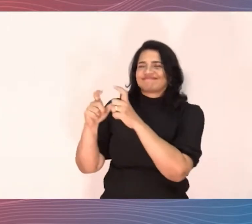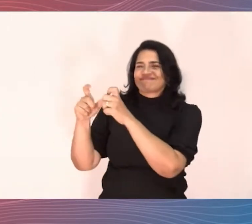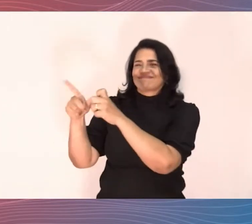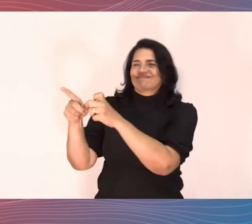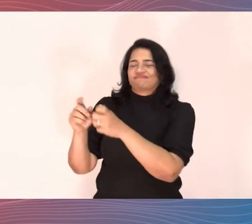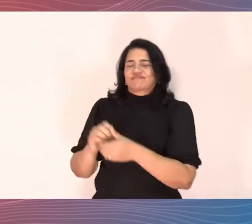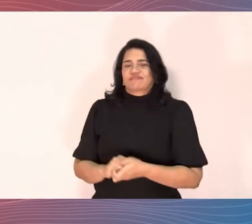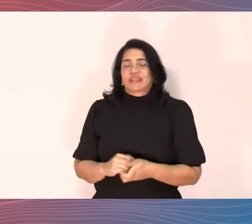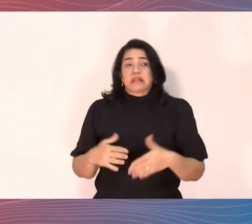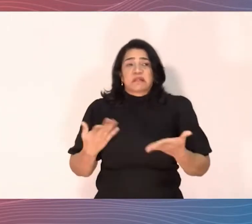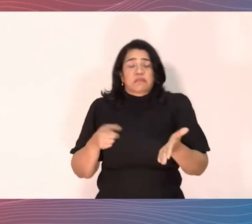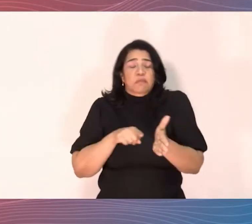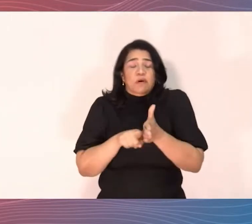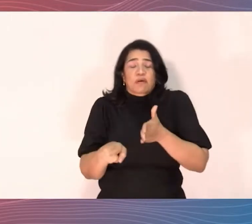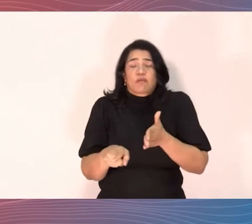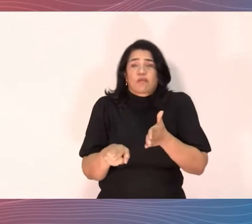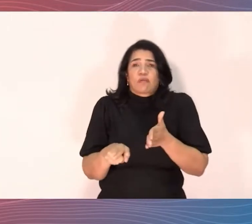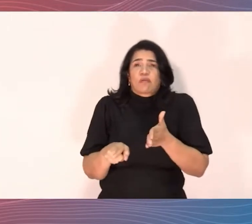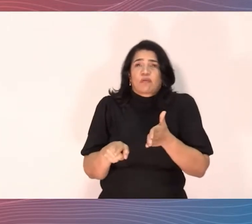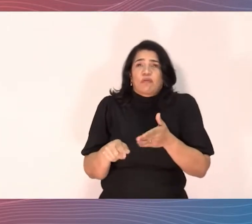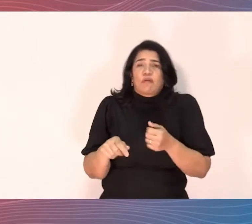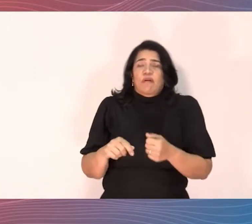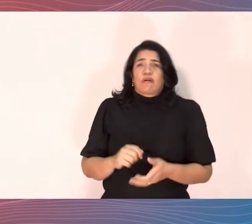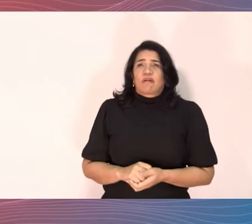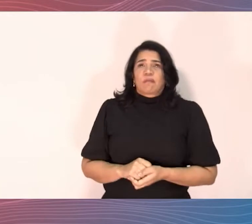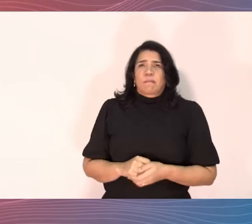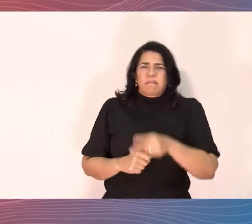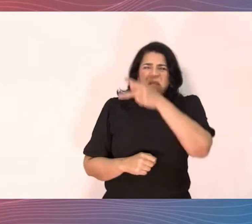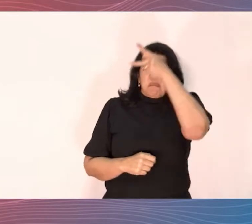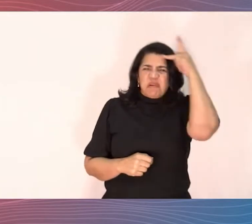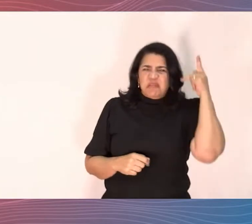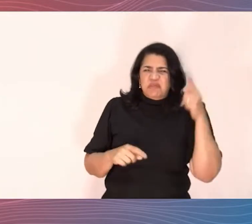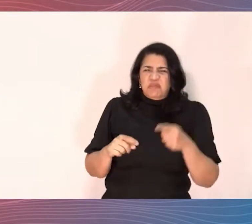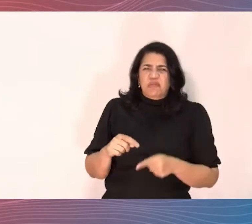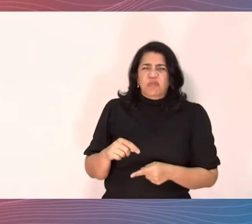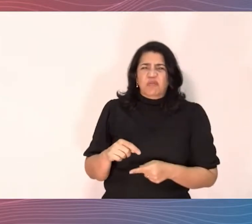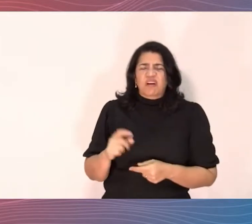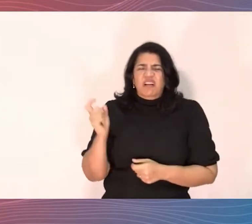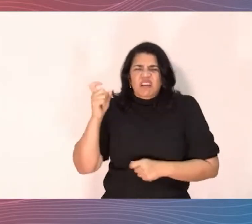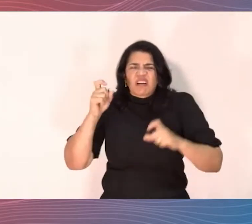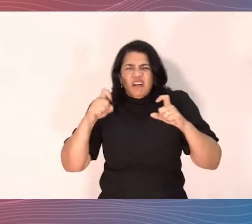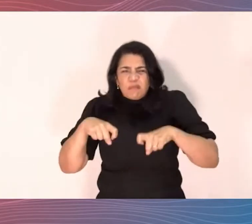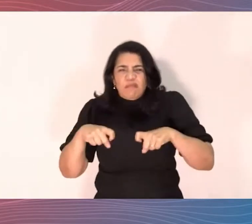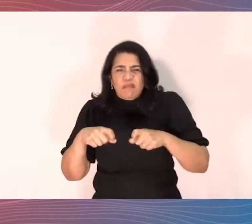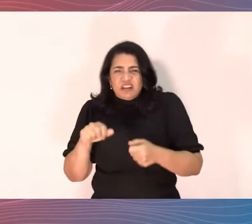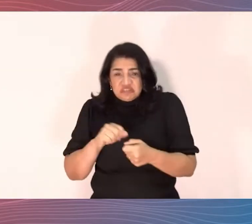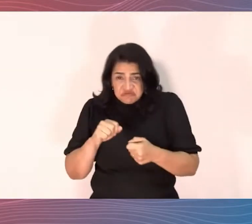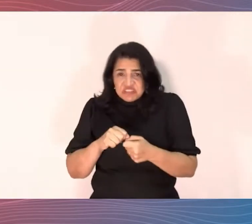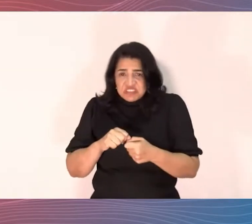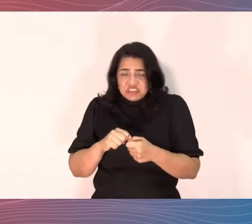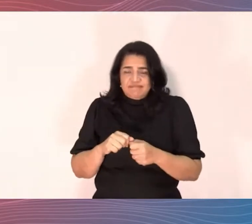Quem faz isso? Tudo é sobrenatural.